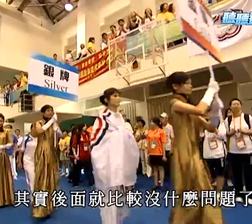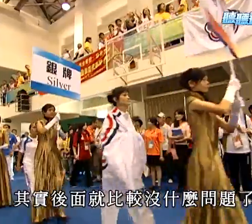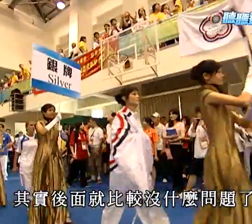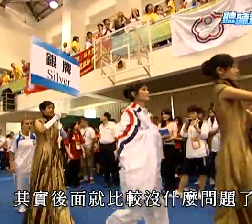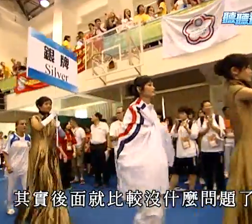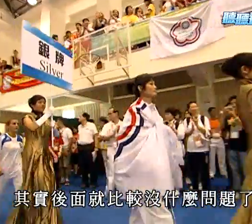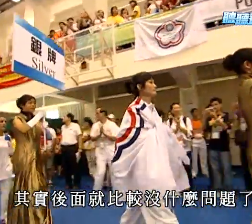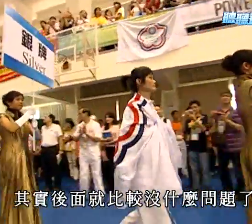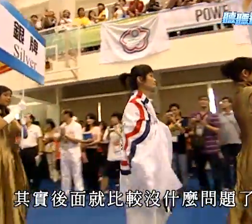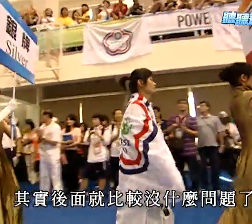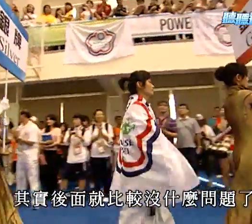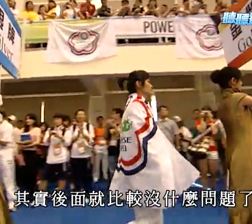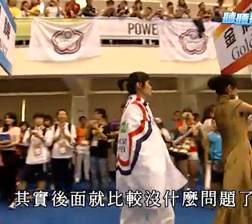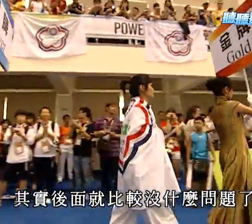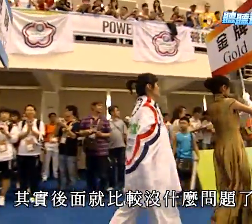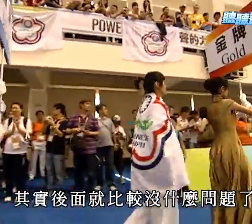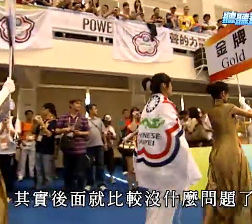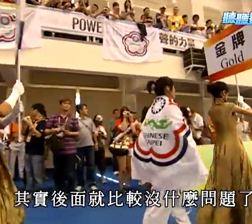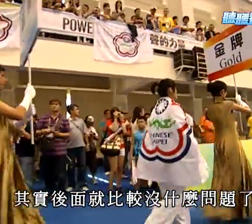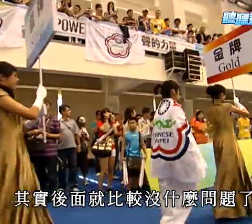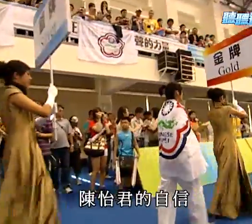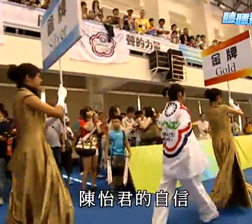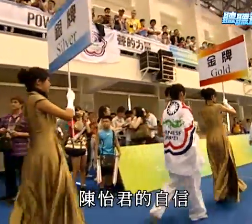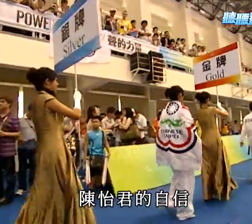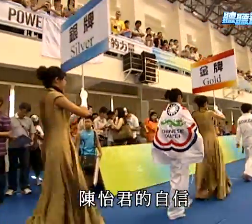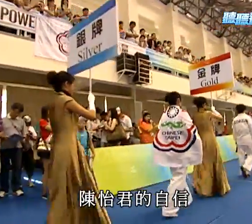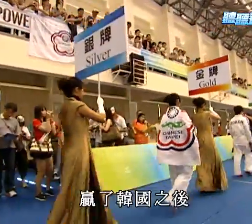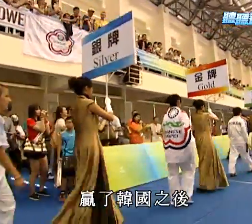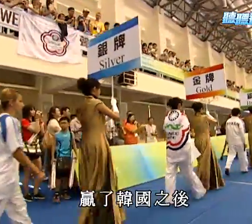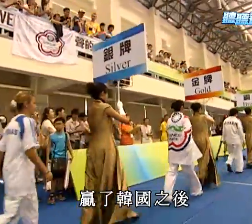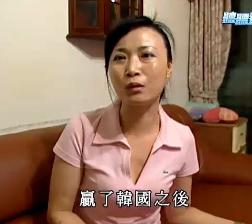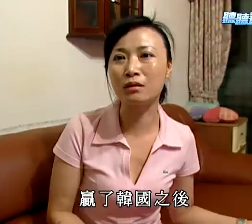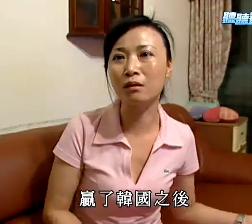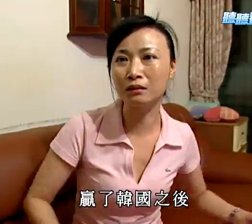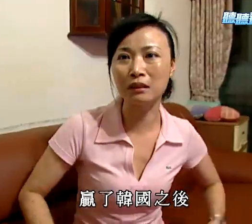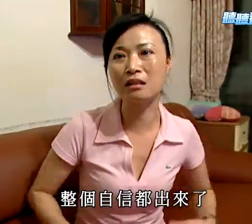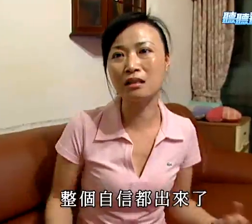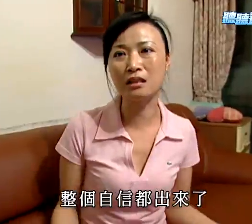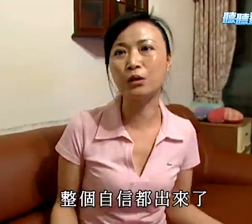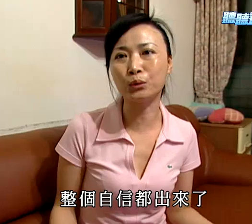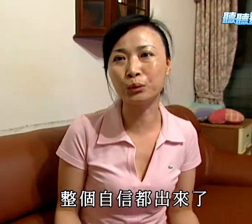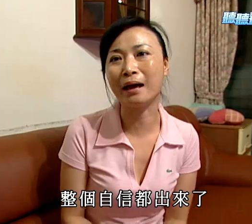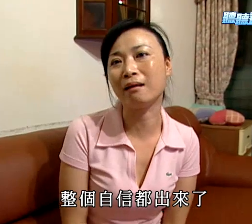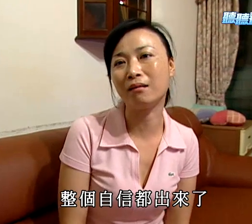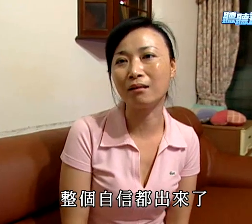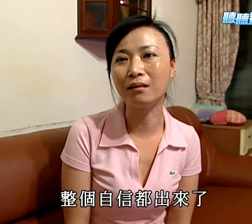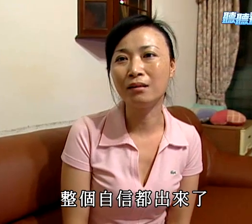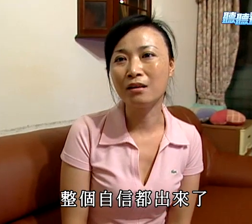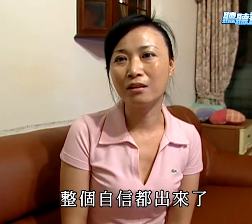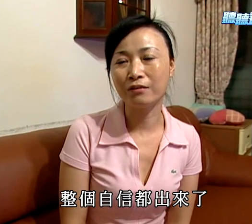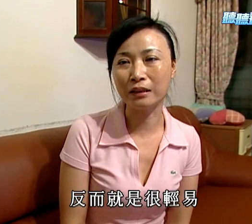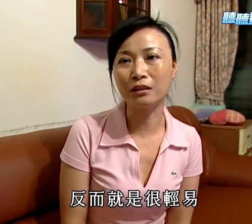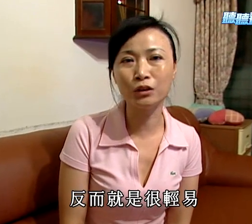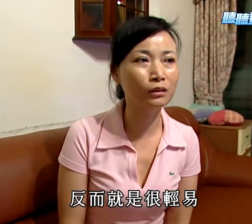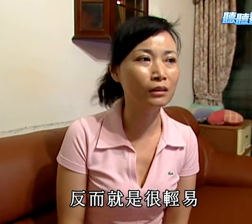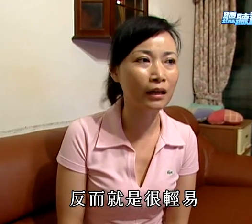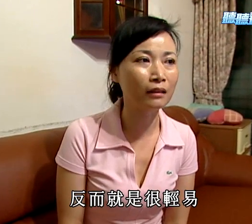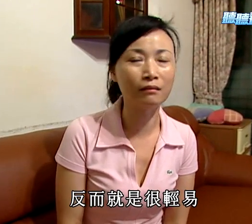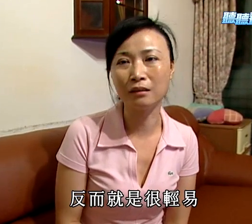后面就比较没什么问题了。陈怡君的自信，赢了韩国之后，整个自信都出来了。反而就是很